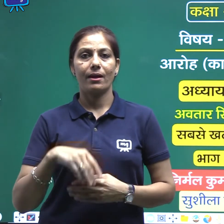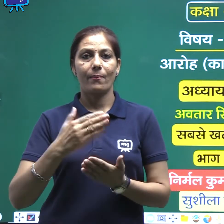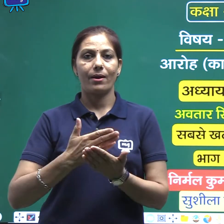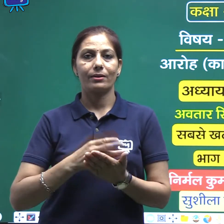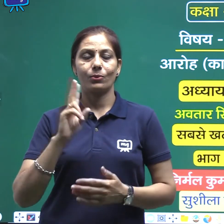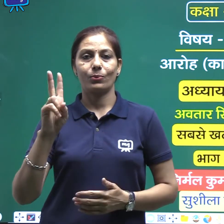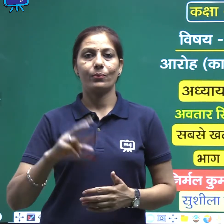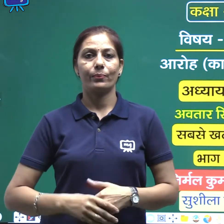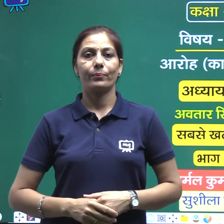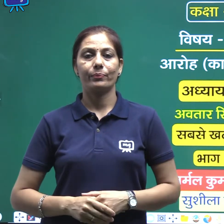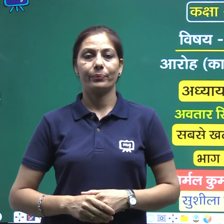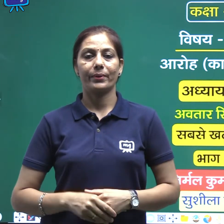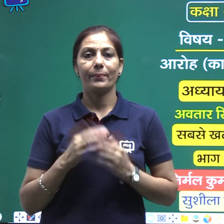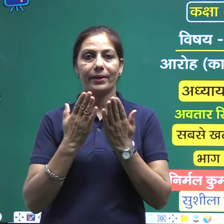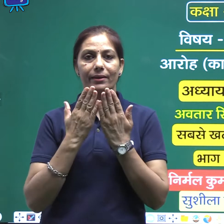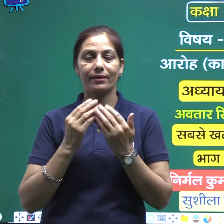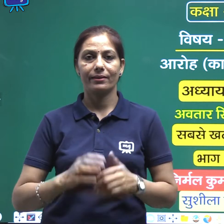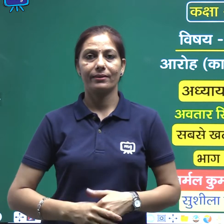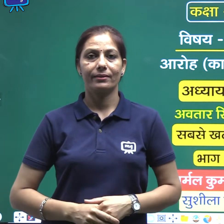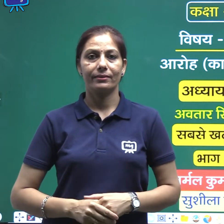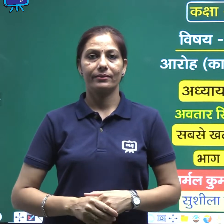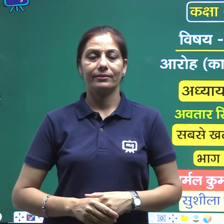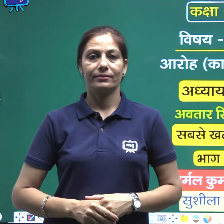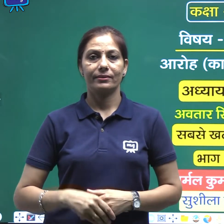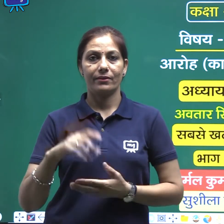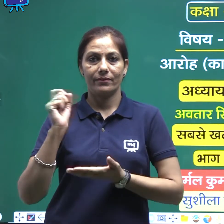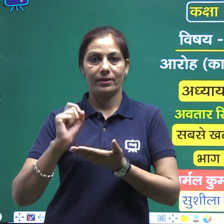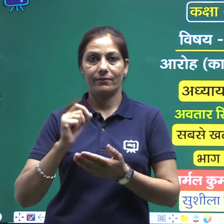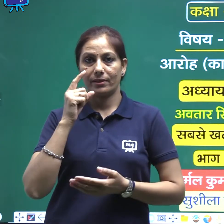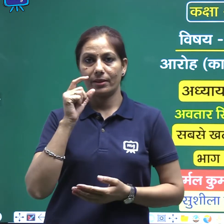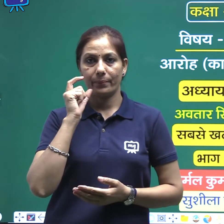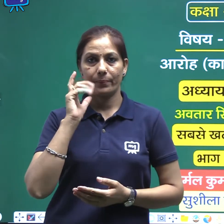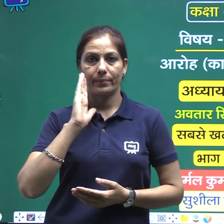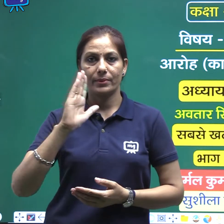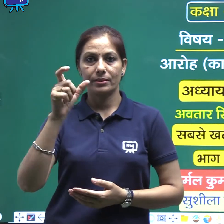2 पढ़ेंगे। कवि है